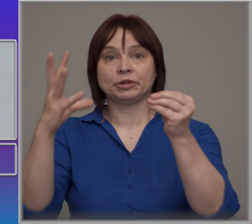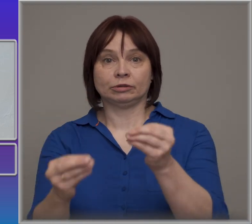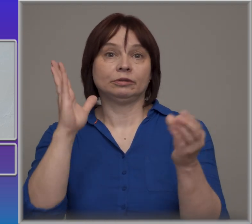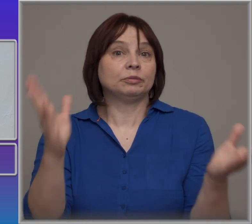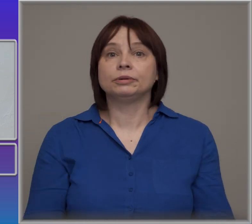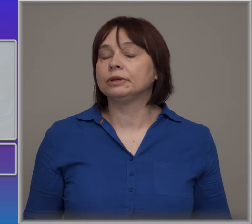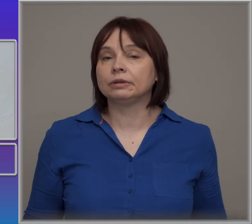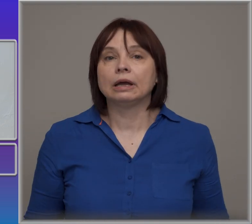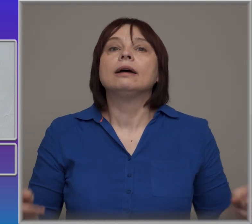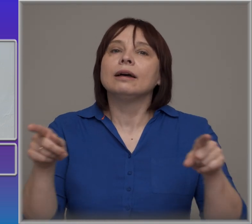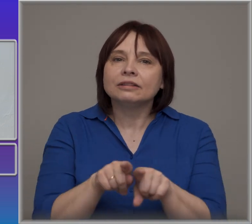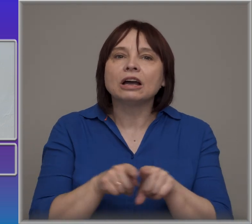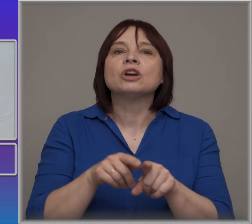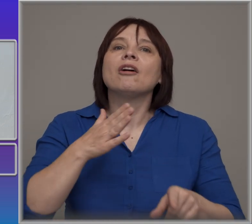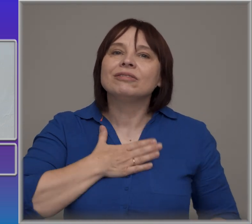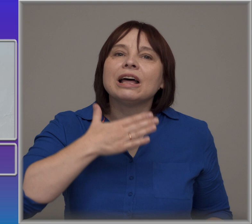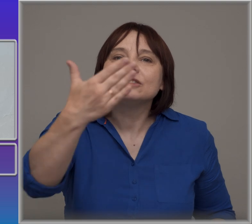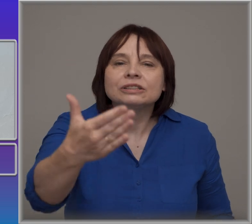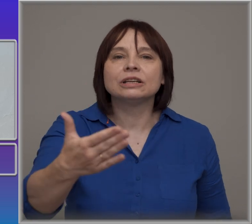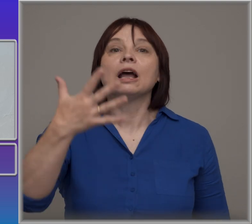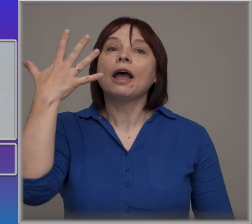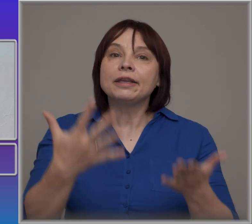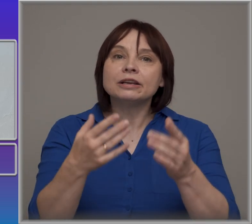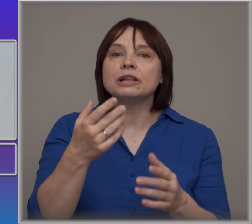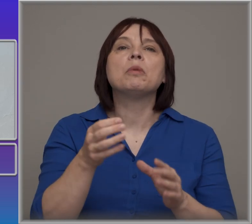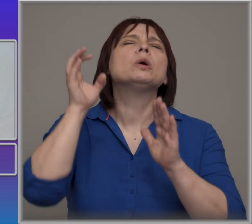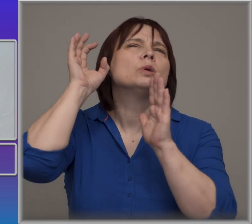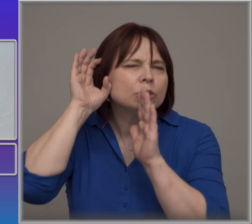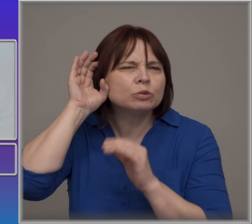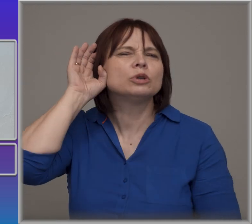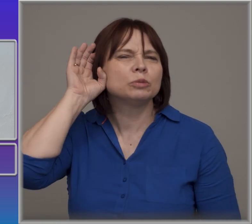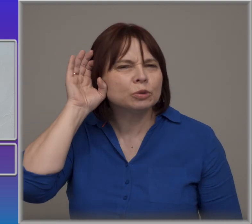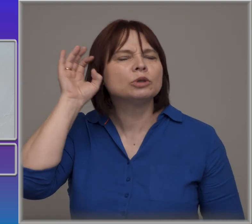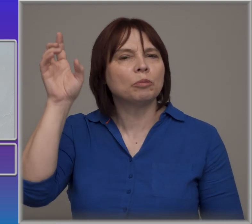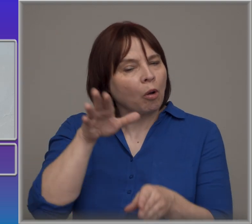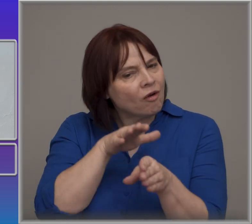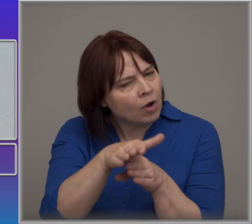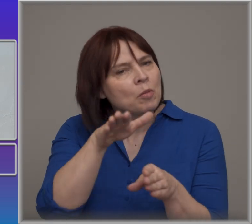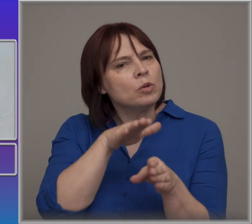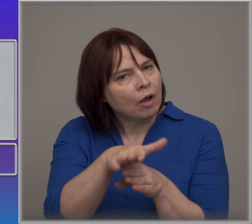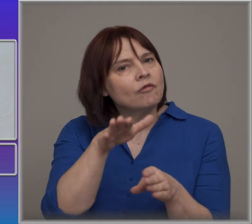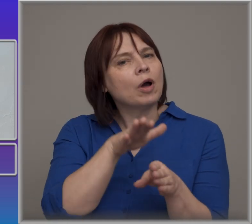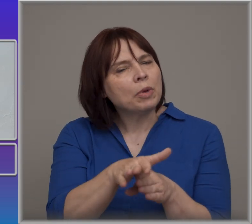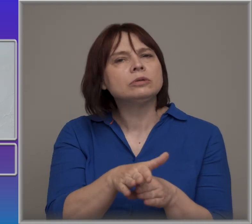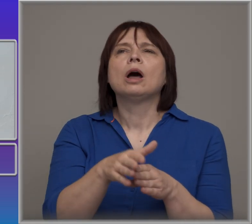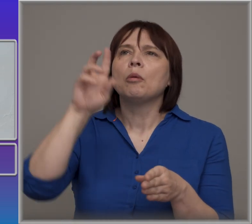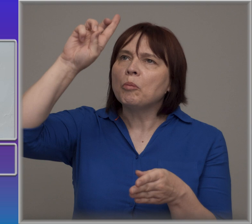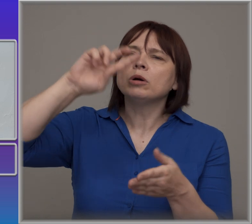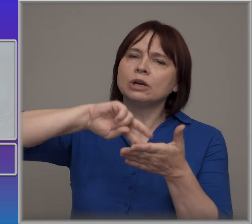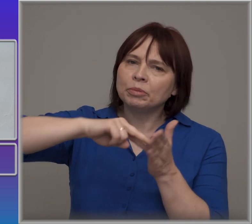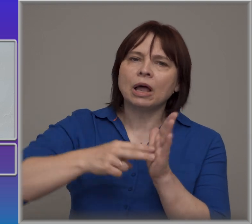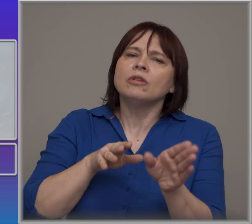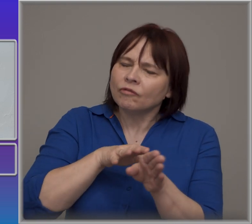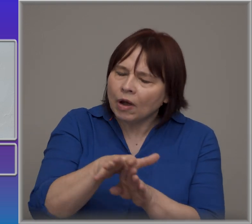принять то, что Господь насаждает в нас, потому что это благо. Он так и сказал, намерение, которое я имею о вас, или